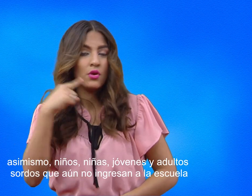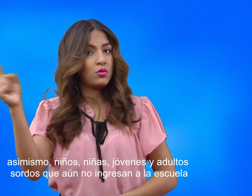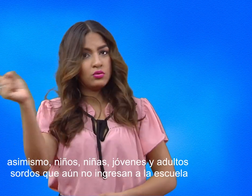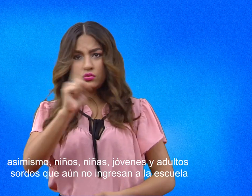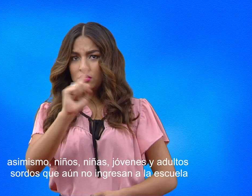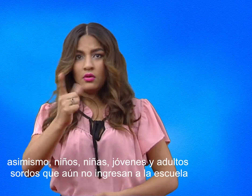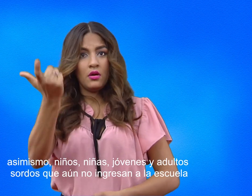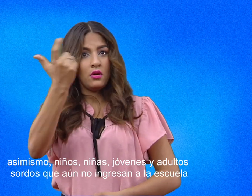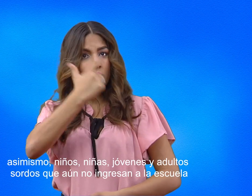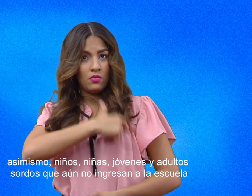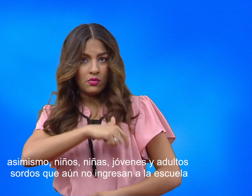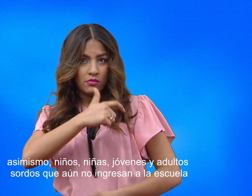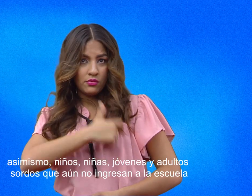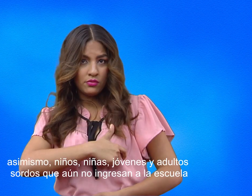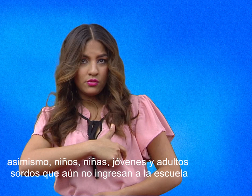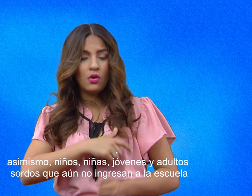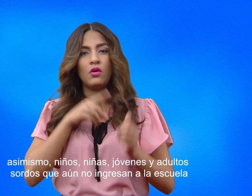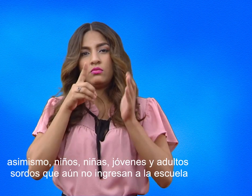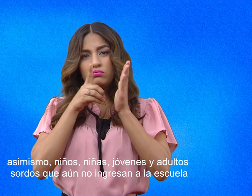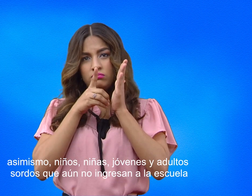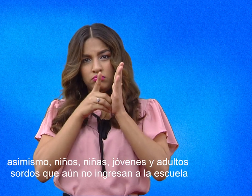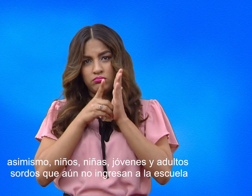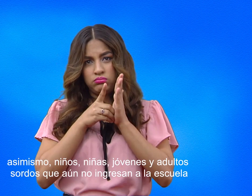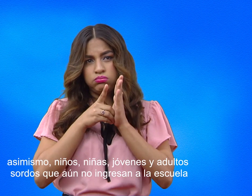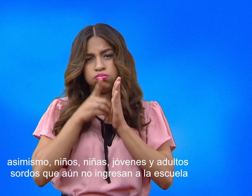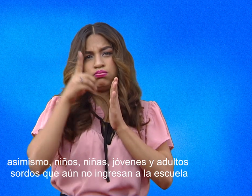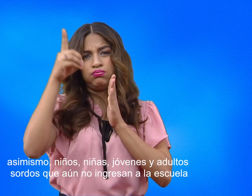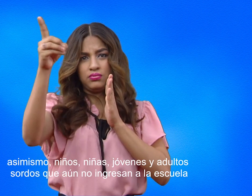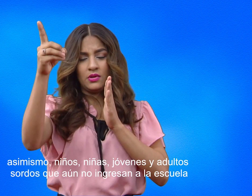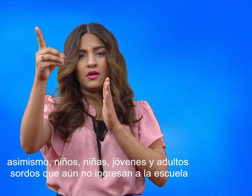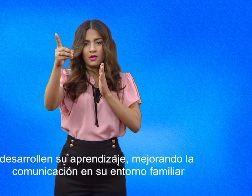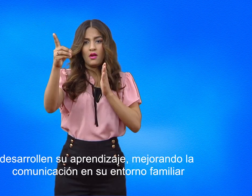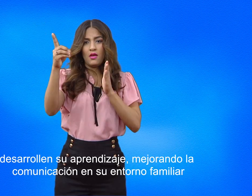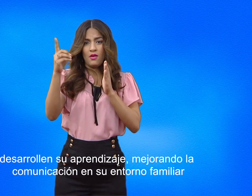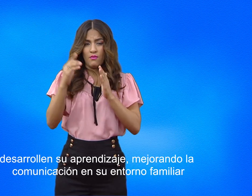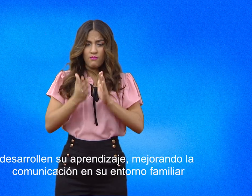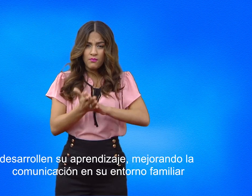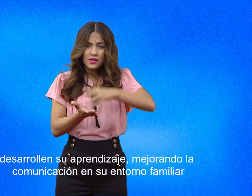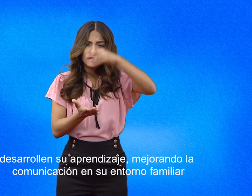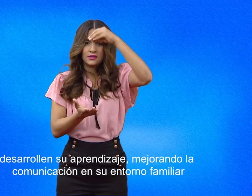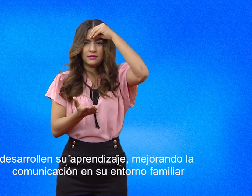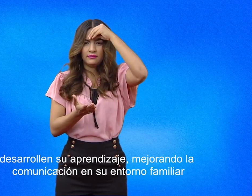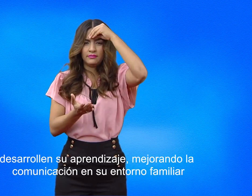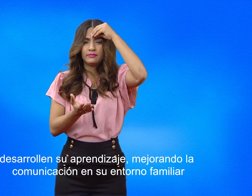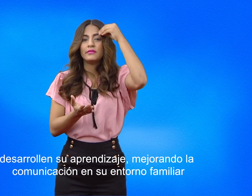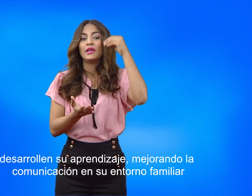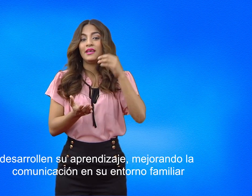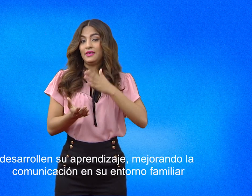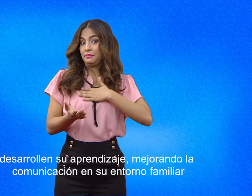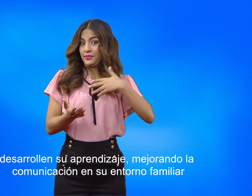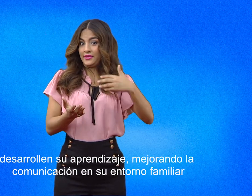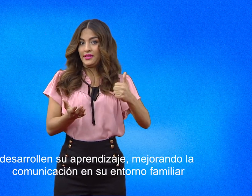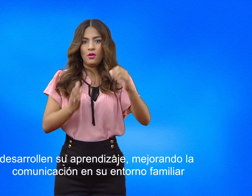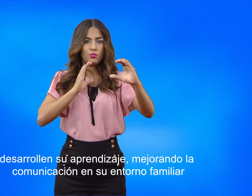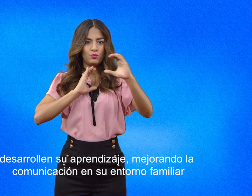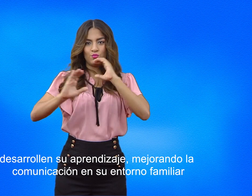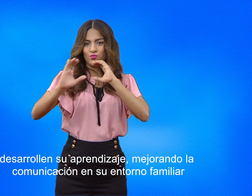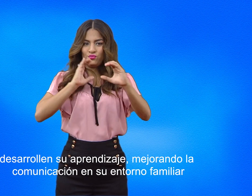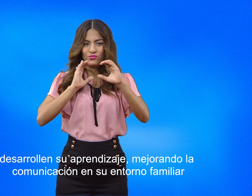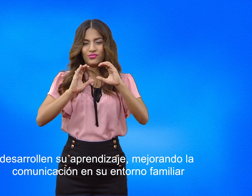adultos, sordos que no ingresen a la escuela, desarrollen su aprendizaje mejorando